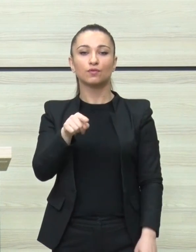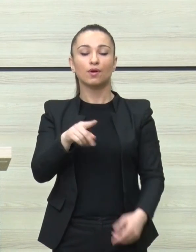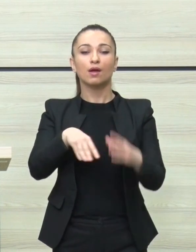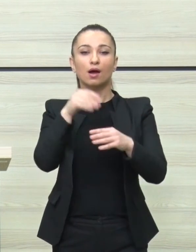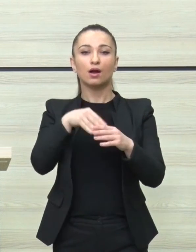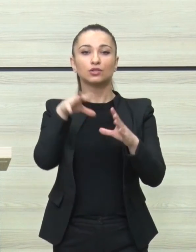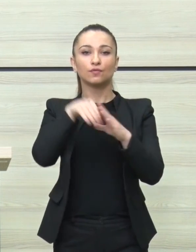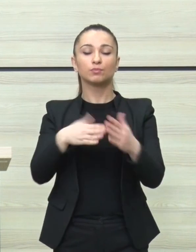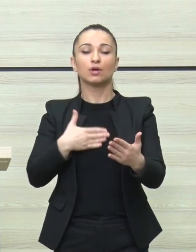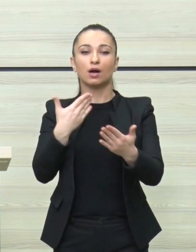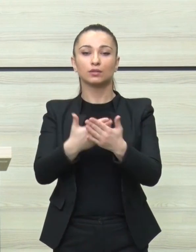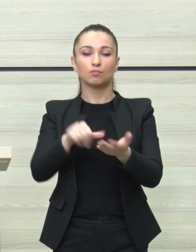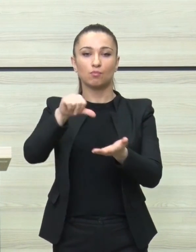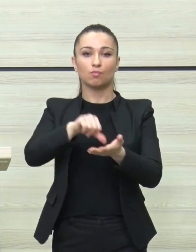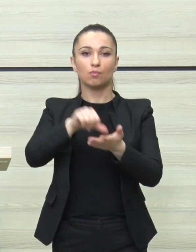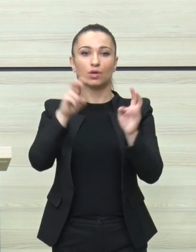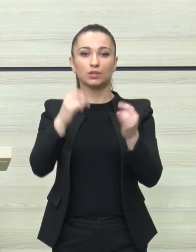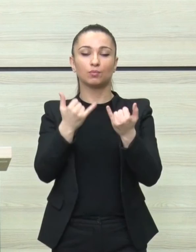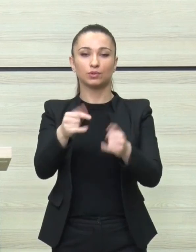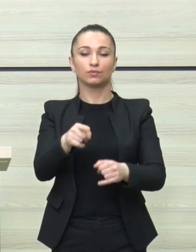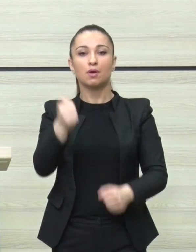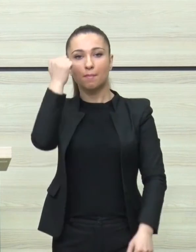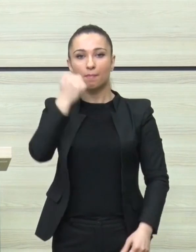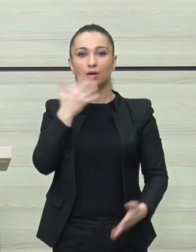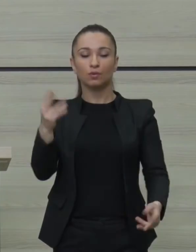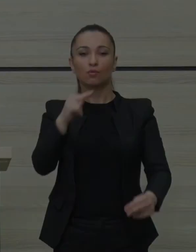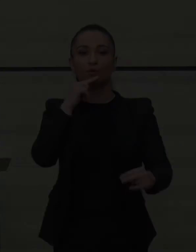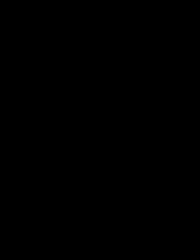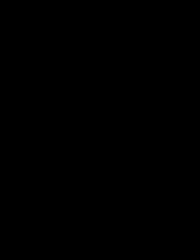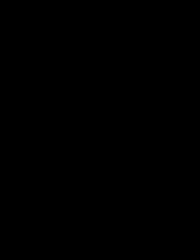არჩევნებში აქტიური მონაწილეობისათვის. მადლობას გიხდით ყურადღებისთვის.